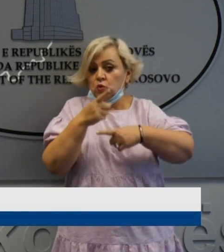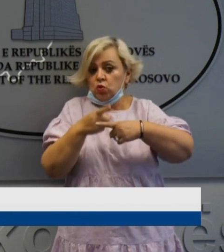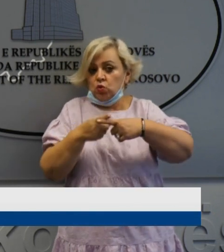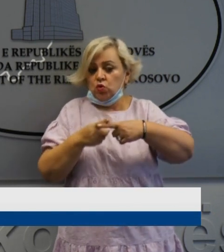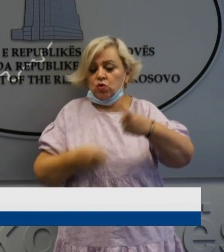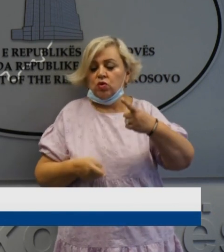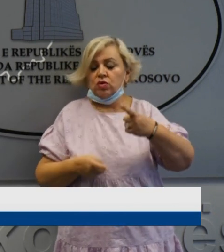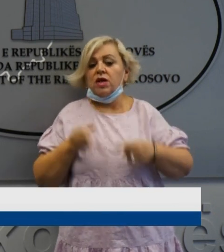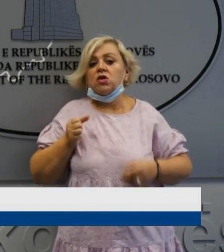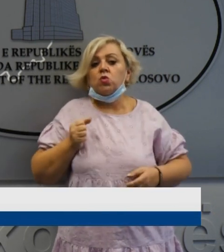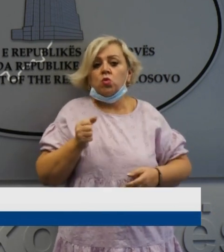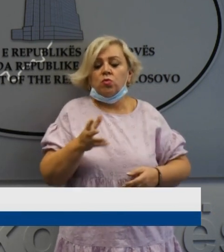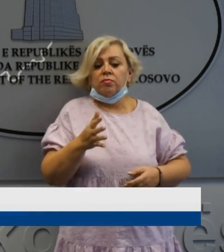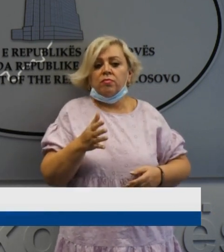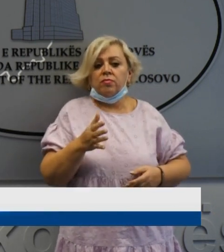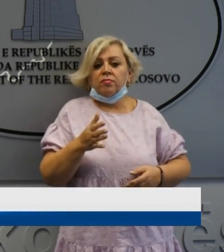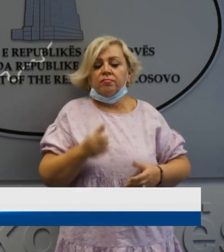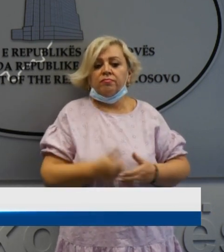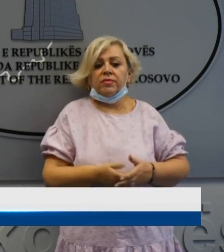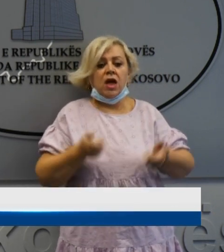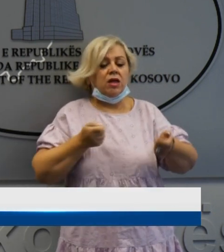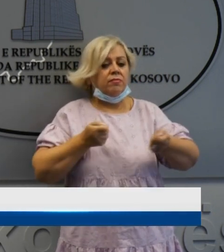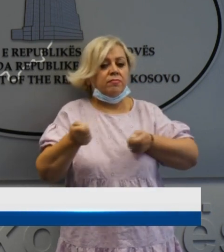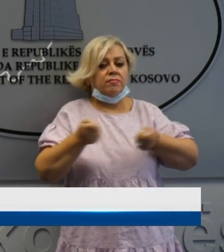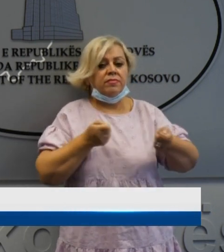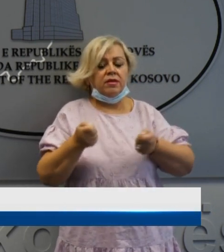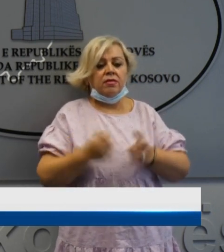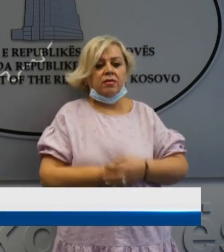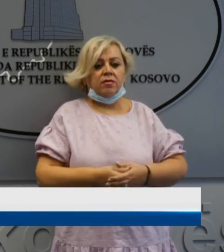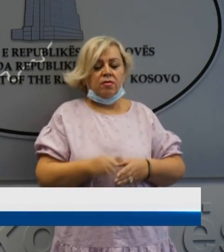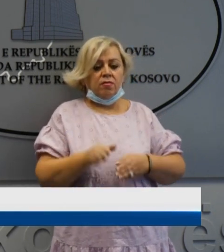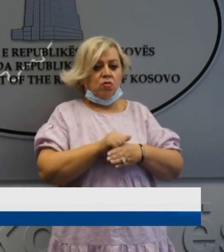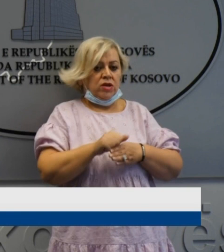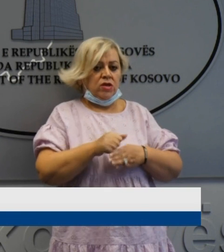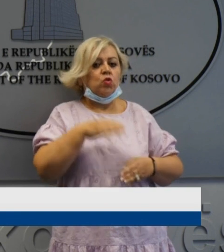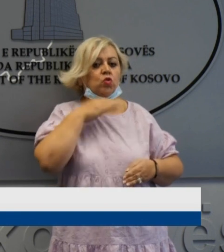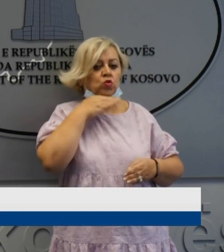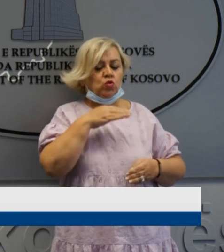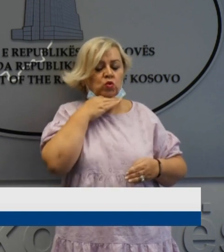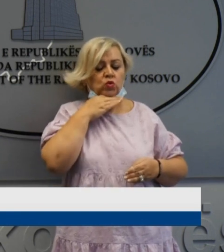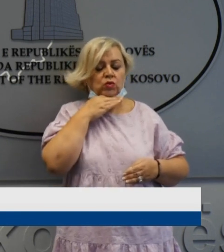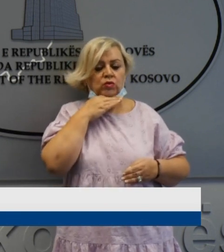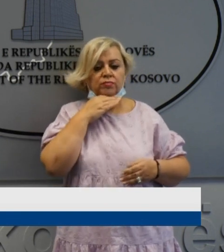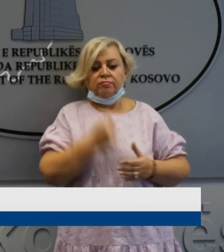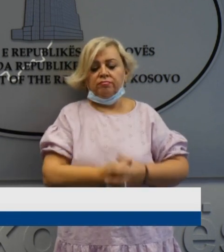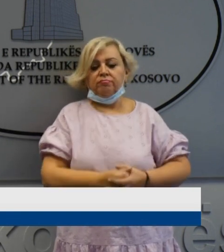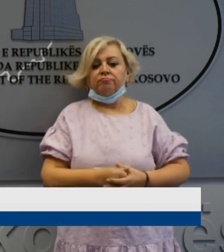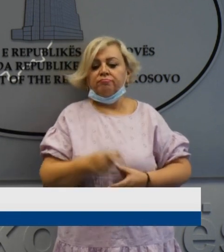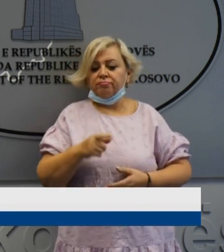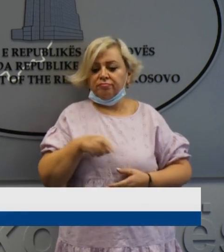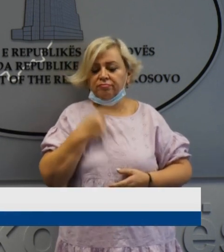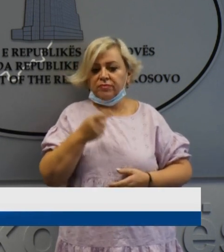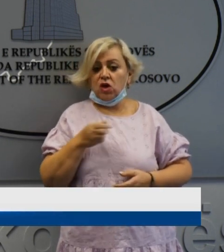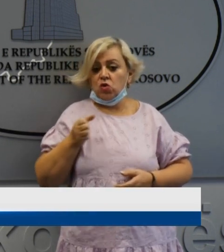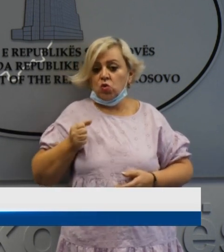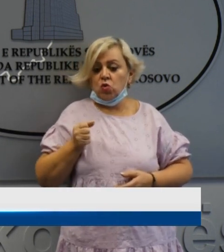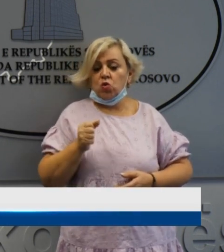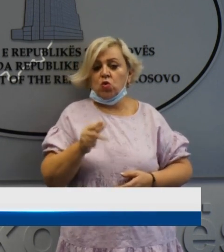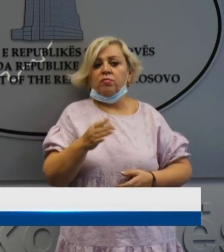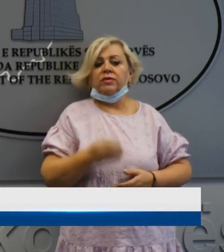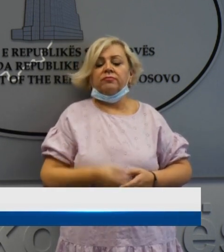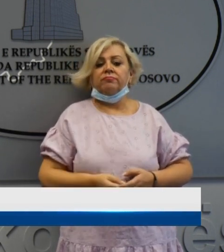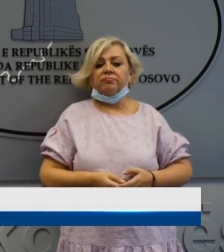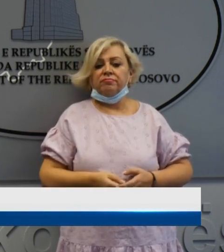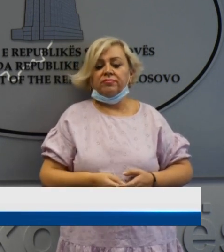e këtij numri është administruar vetëm gjatë muajit gusht. Dhe përkundër asaj që kemi një numër